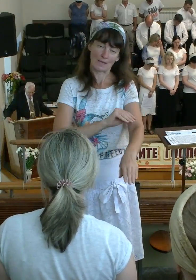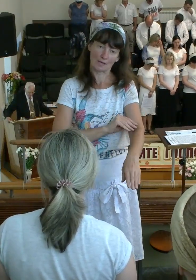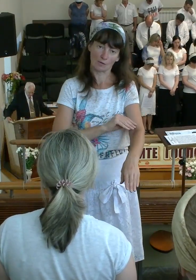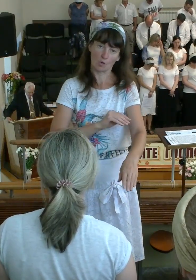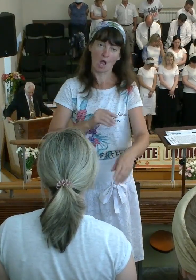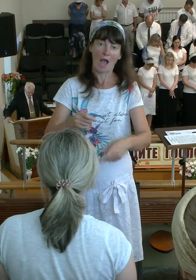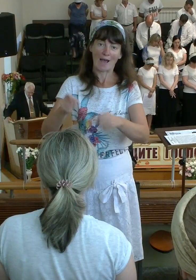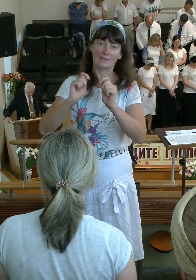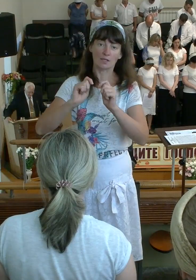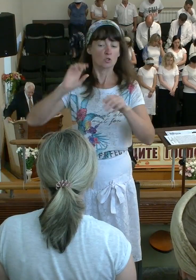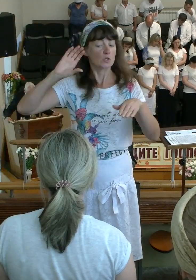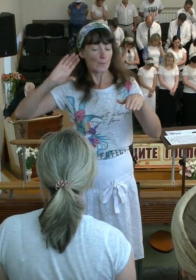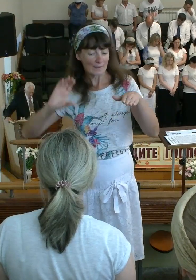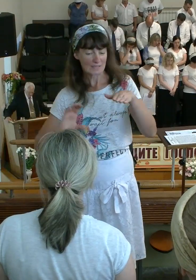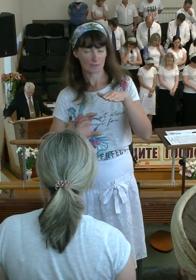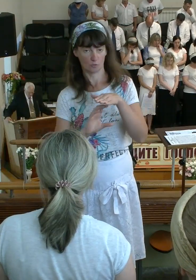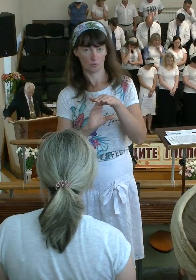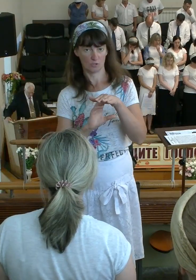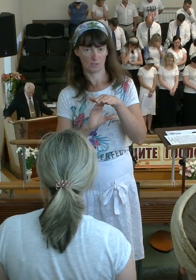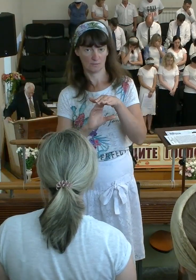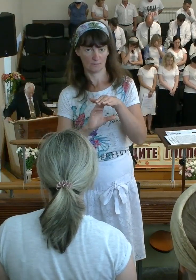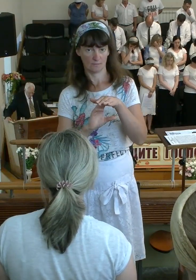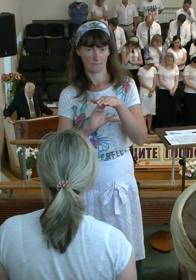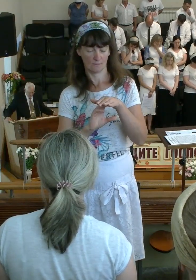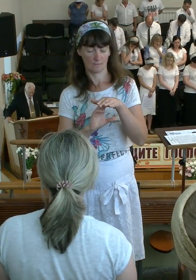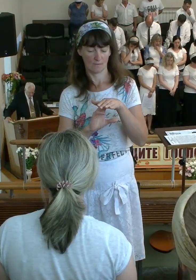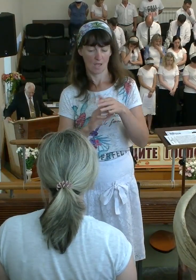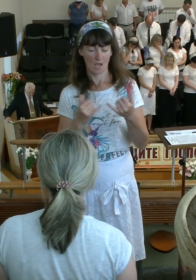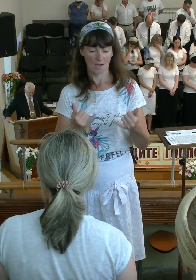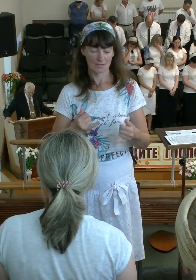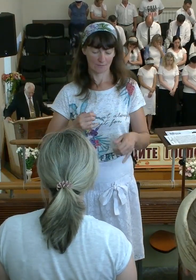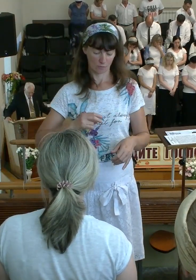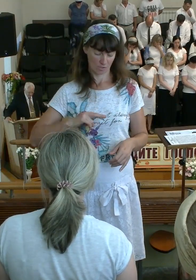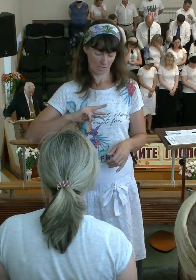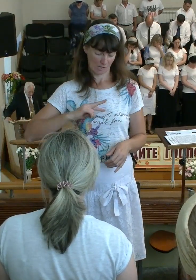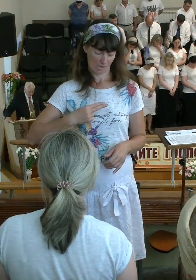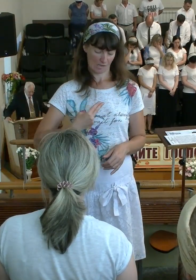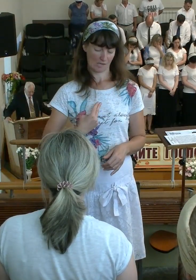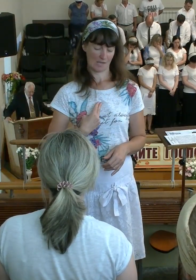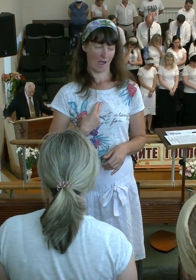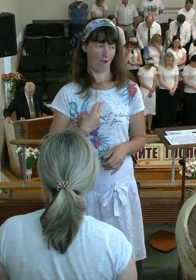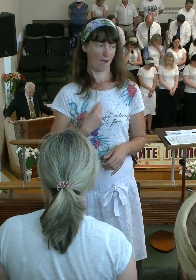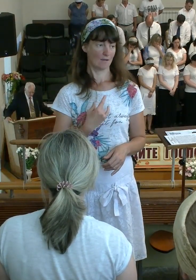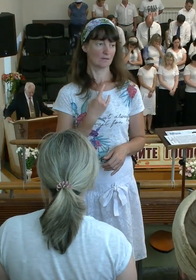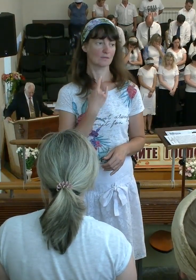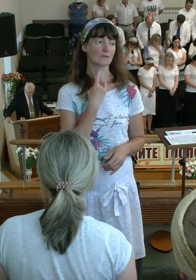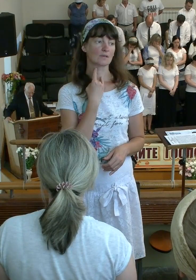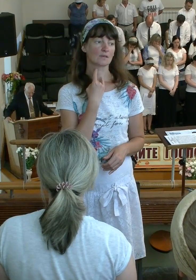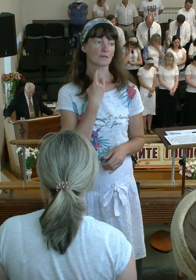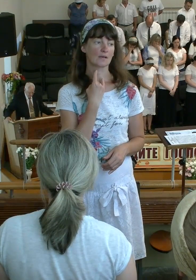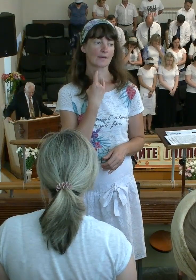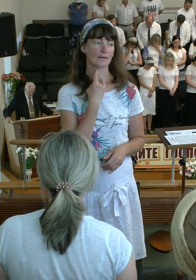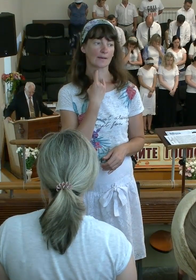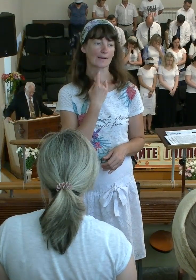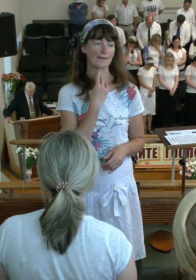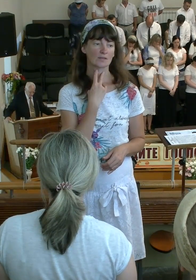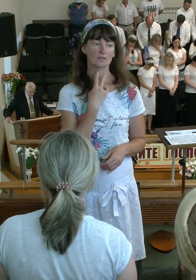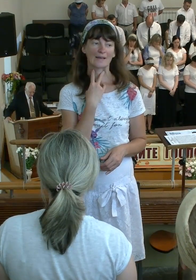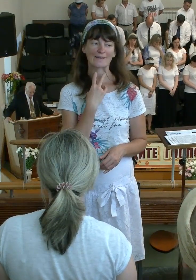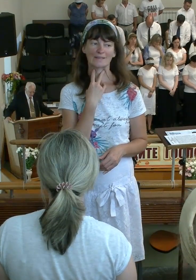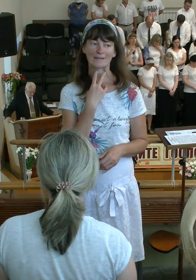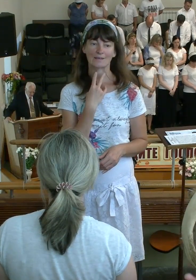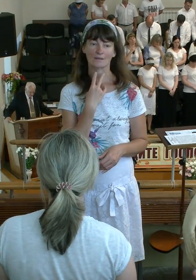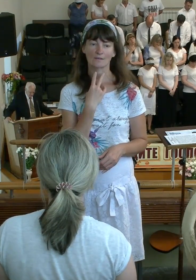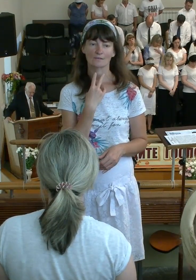повинующимся. А наше «я», а наша гордыня, а наше своеволие, оно стало